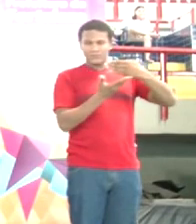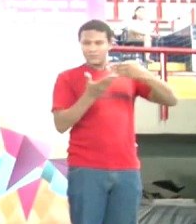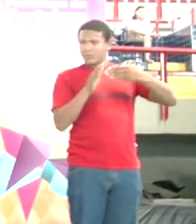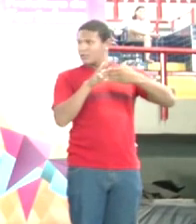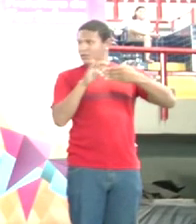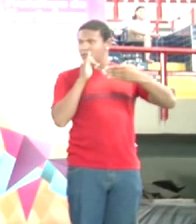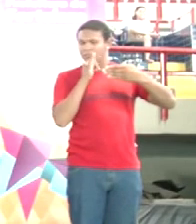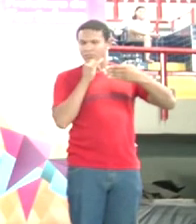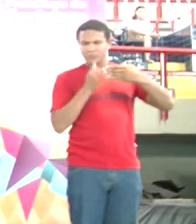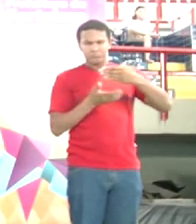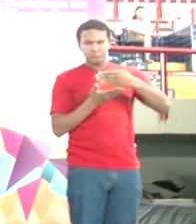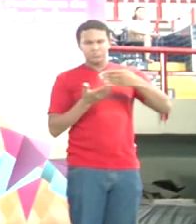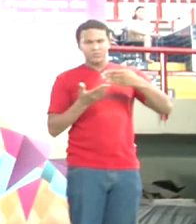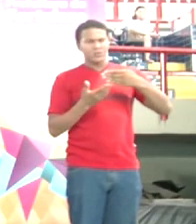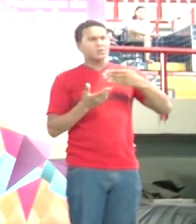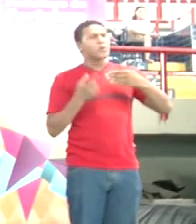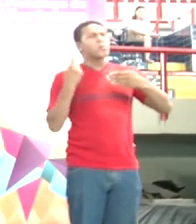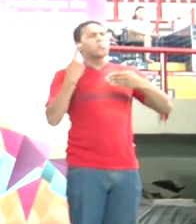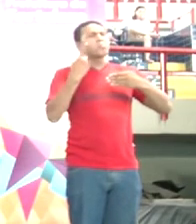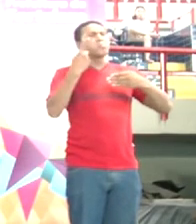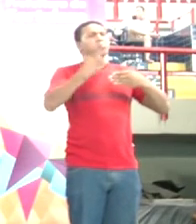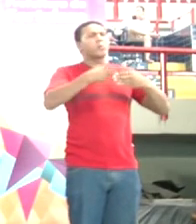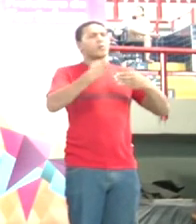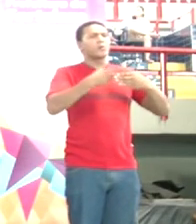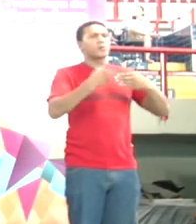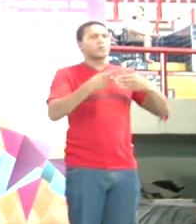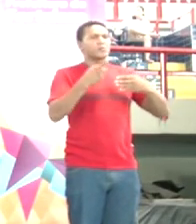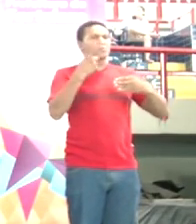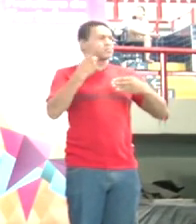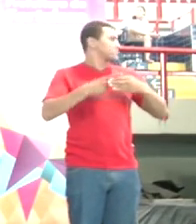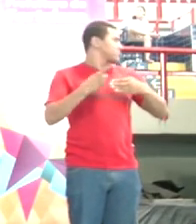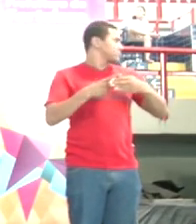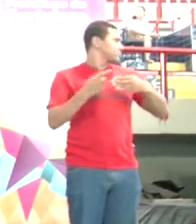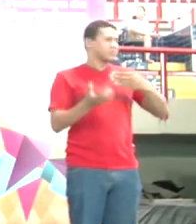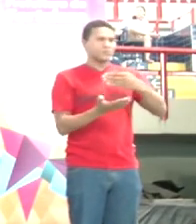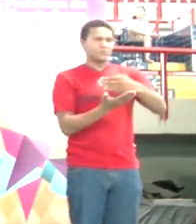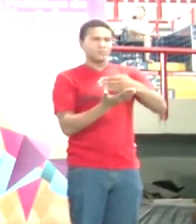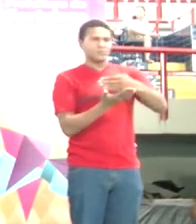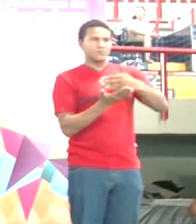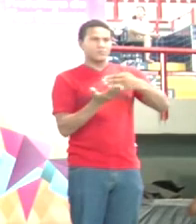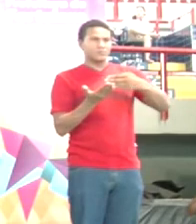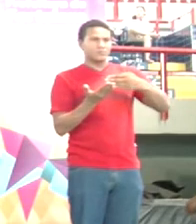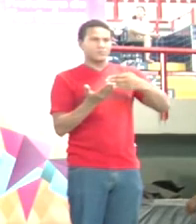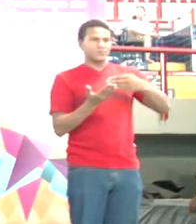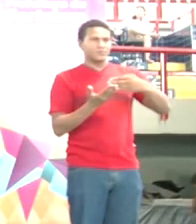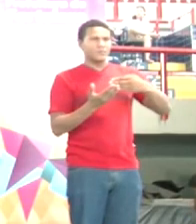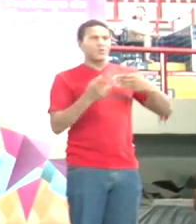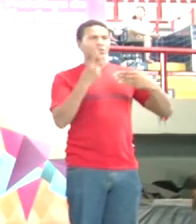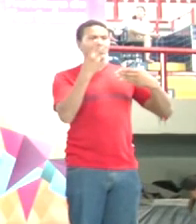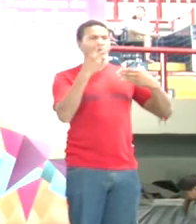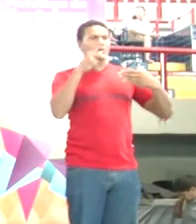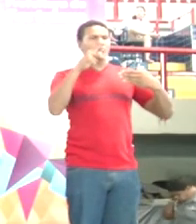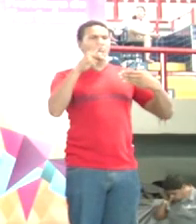2πr. Por que aí que é 2πr? Porque essa figura nada mais é do que